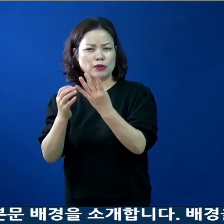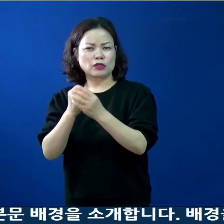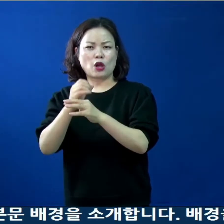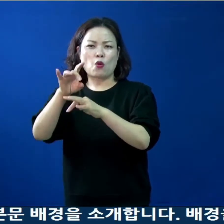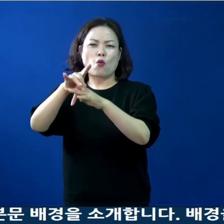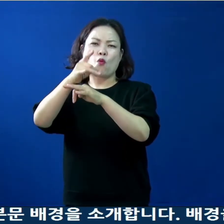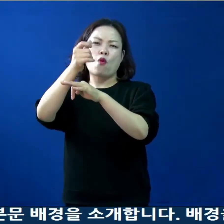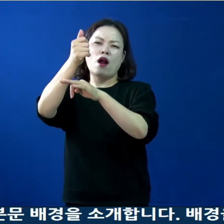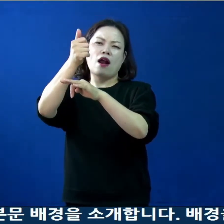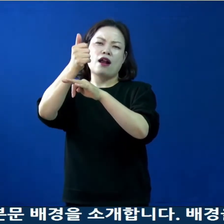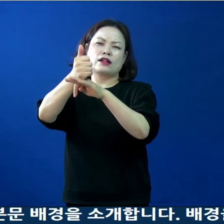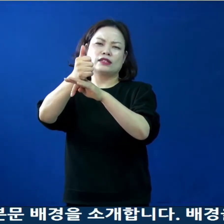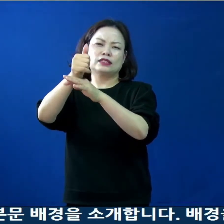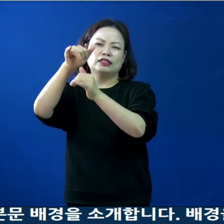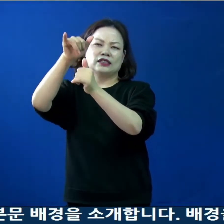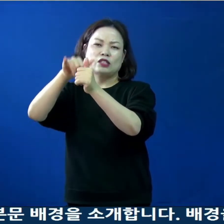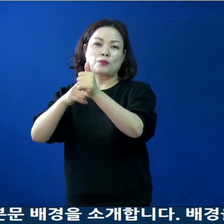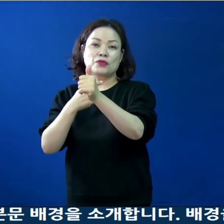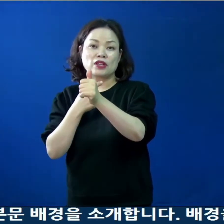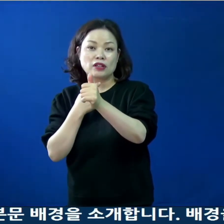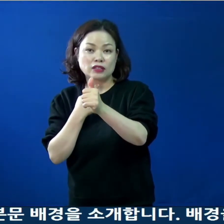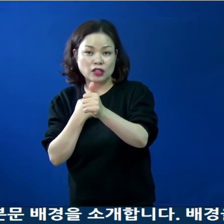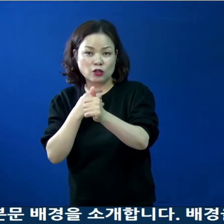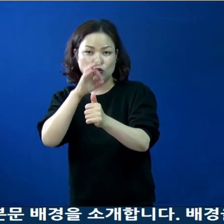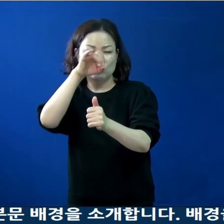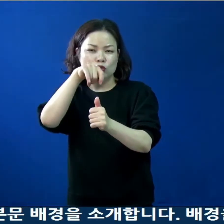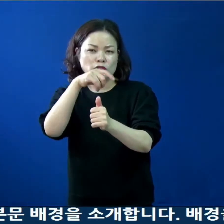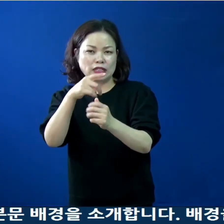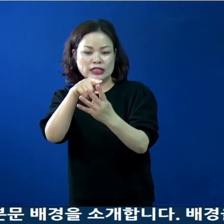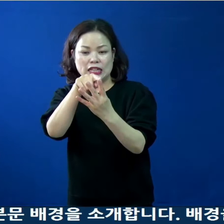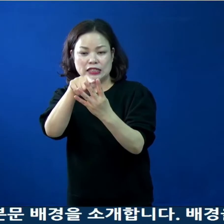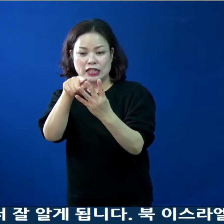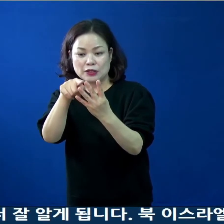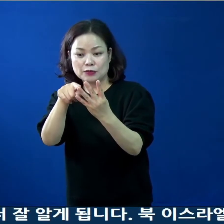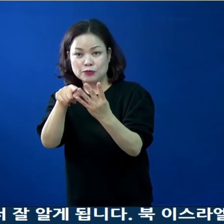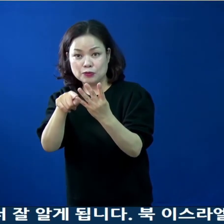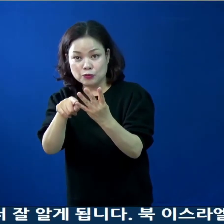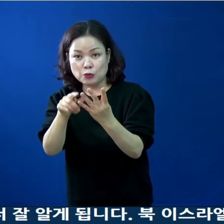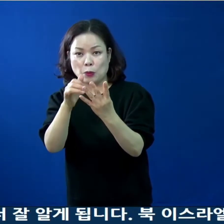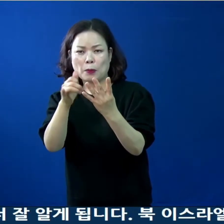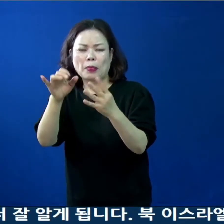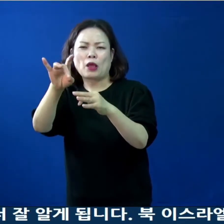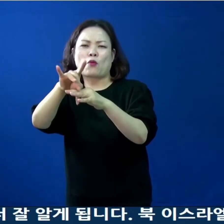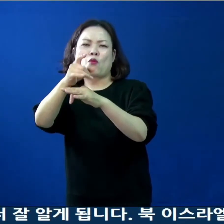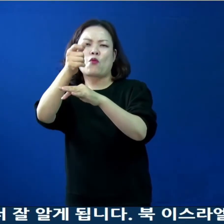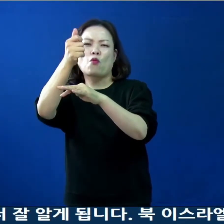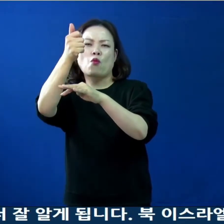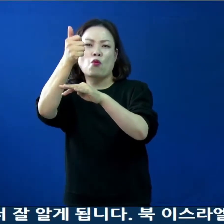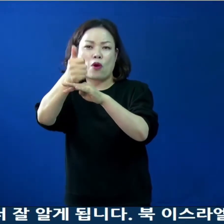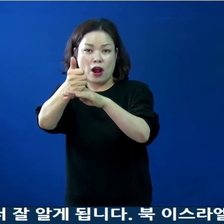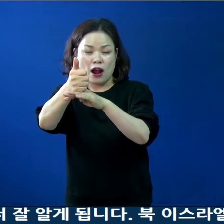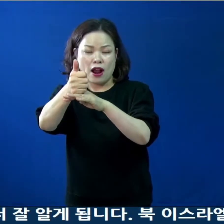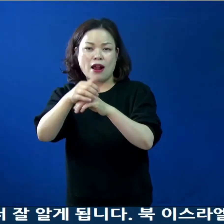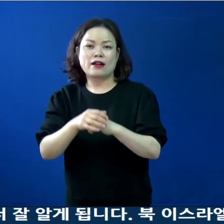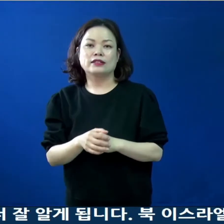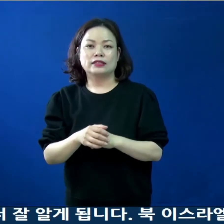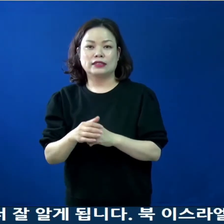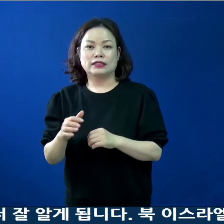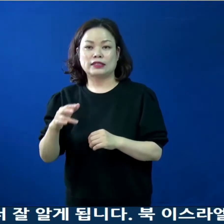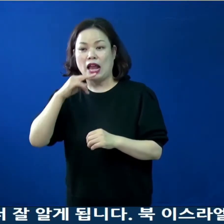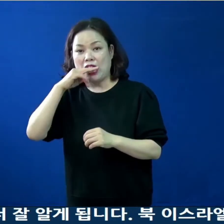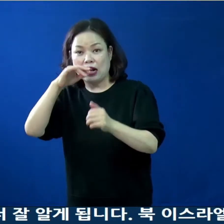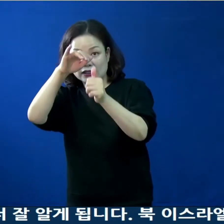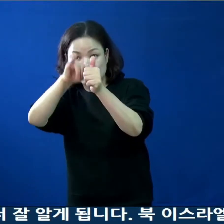모신 선지자입니다. 그래서 우시야, 요담, 아하스, 히스기야, 이 4명의 왕들이 이렇게